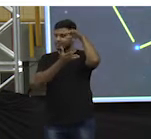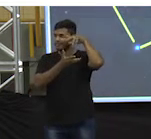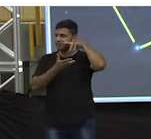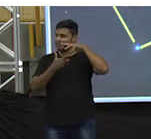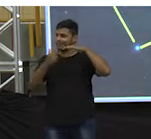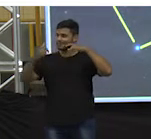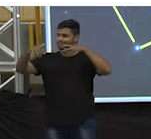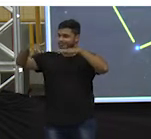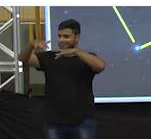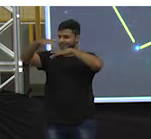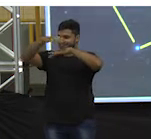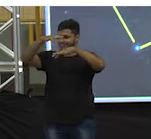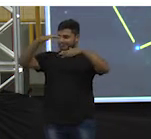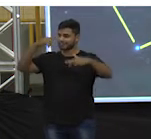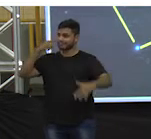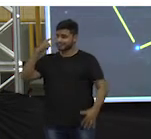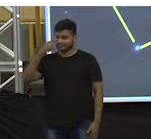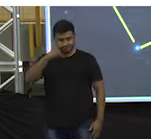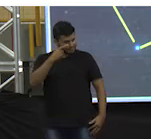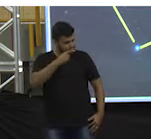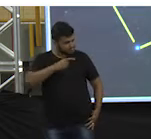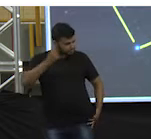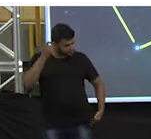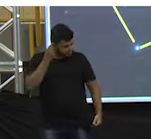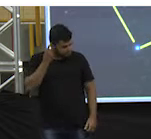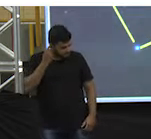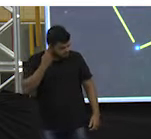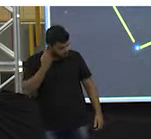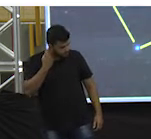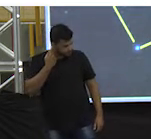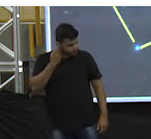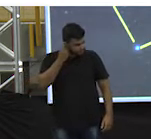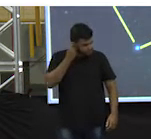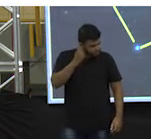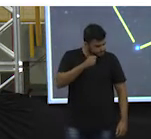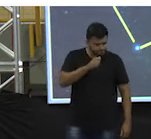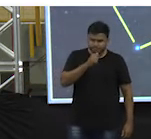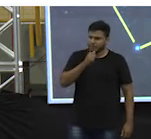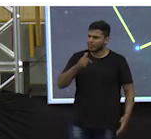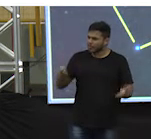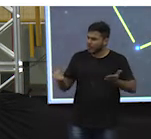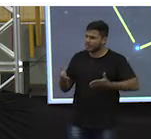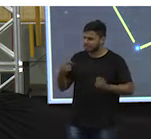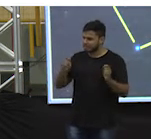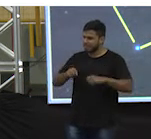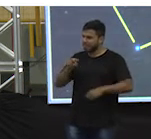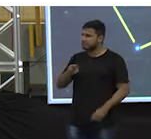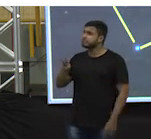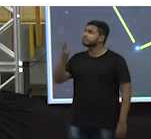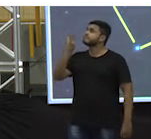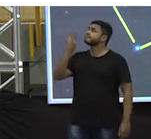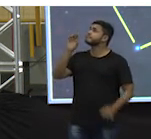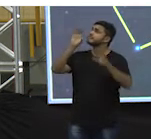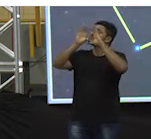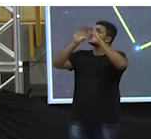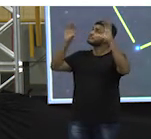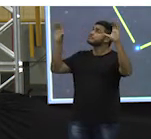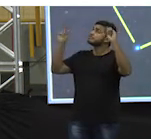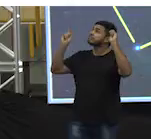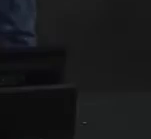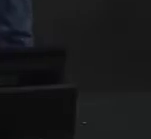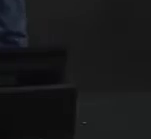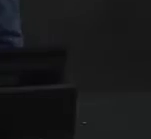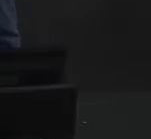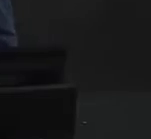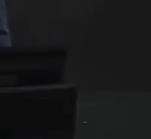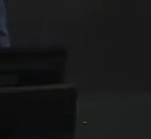duas constelações. É difícil hoje a gente parar para olhar para o céu. Primeiro porque nas